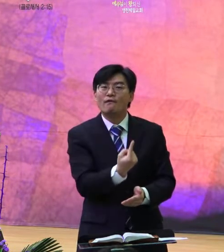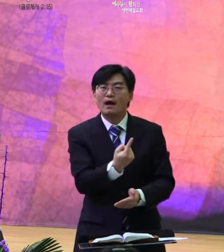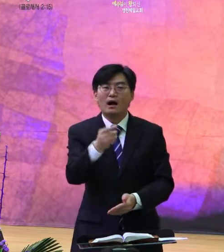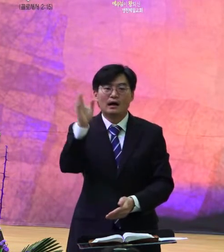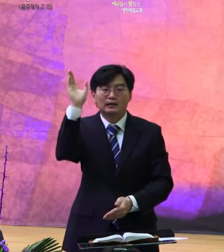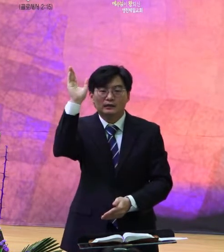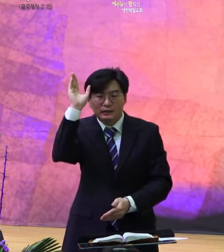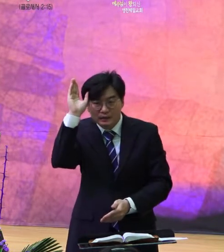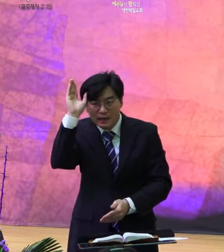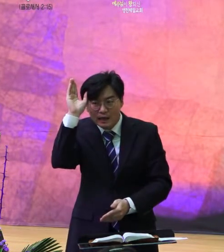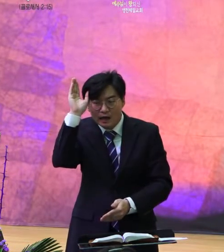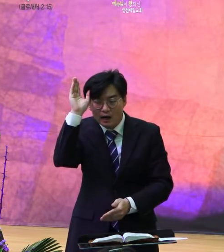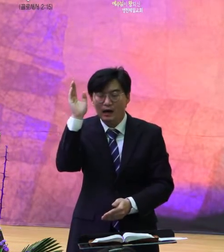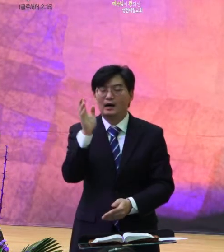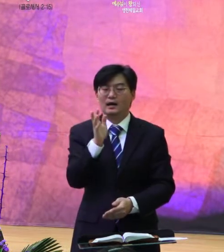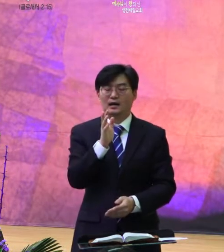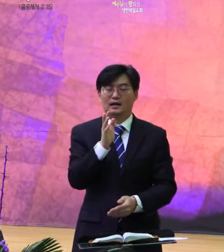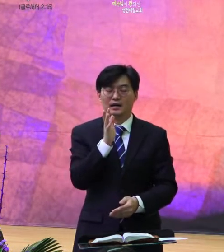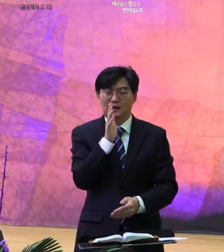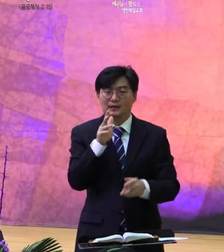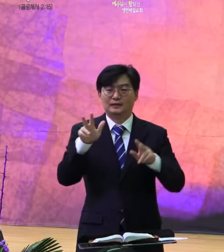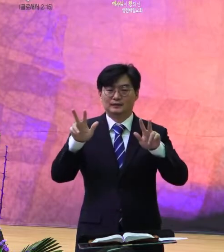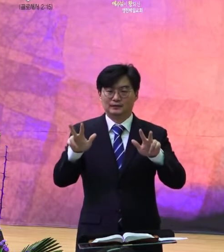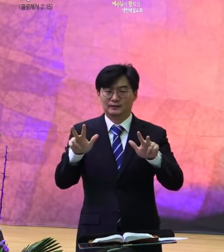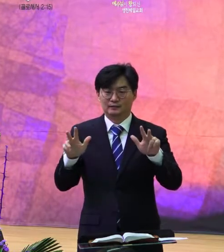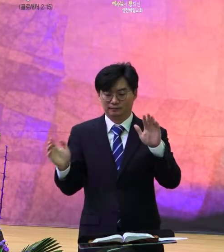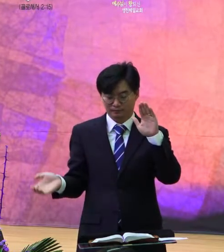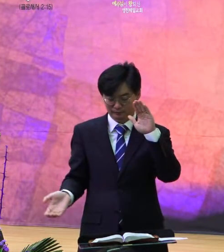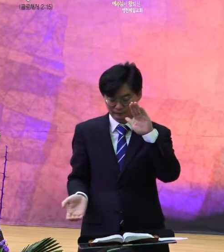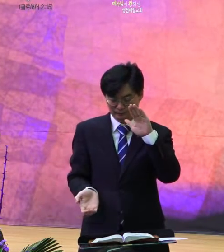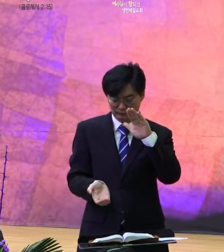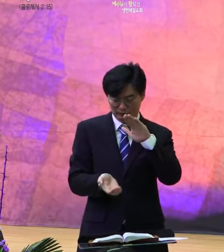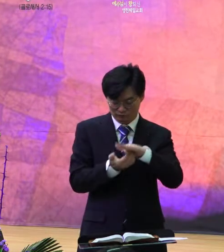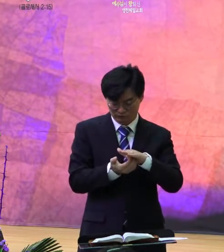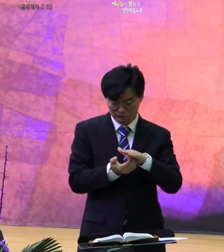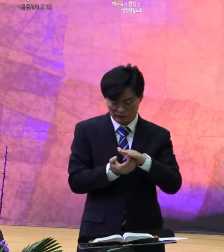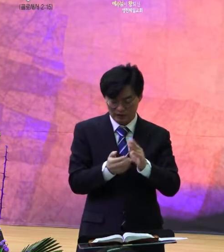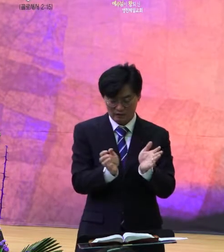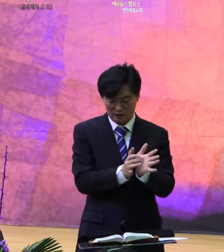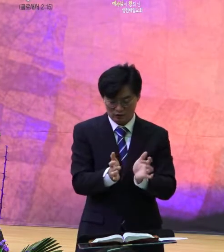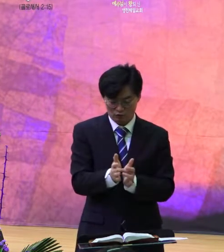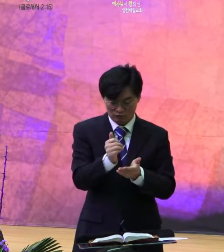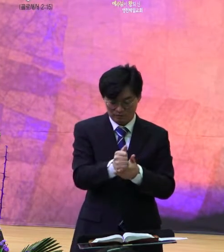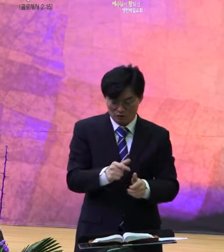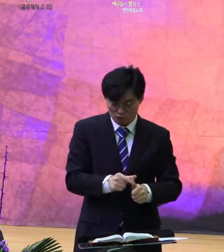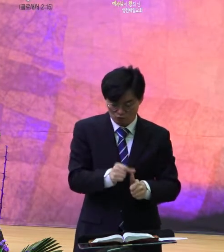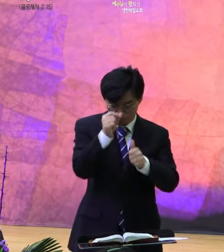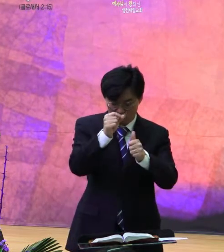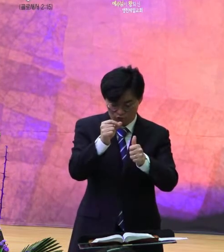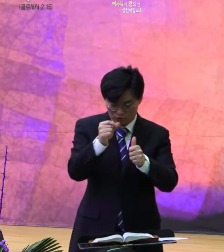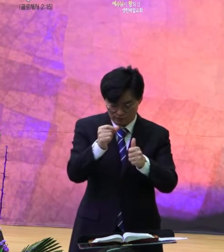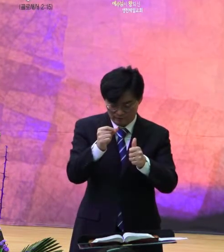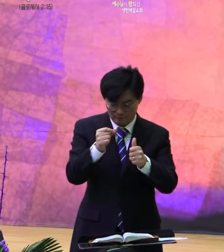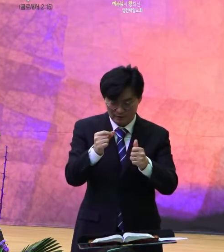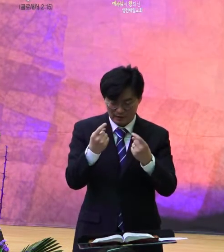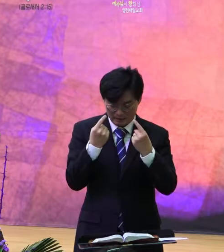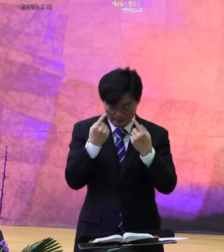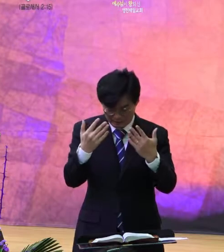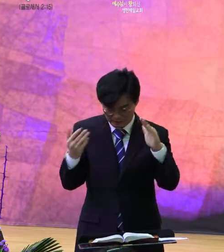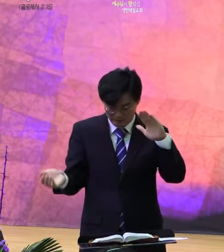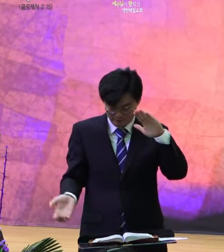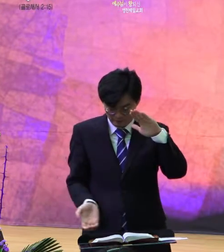이제 드디어 이루어지겠구나 라고 생각했습니다. 그래서 그들은 모여들었고, 그리고 흥분했고,